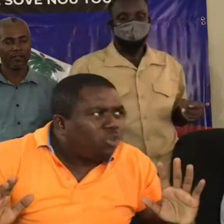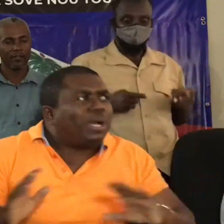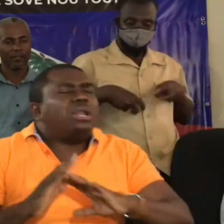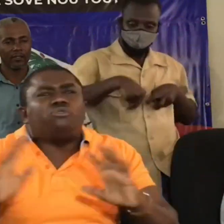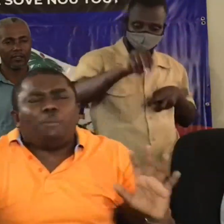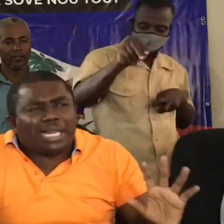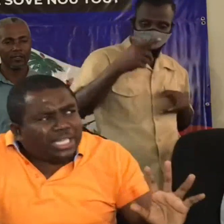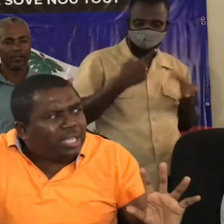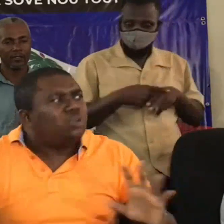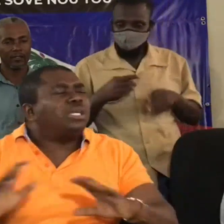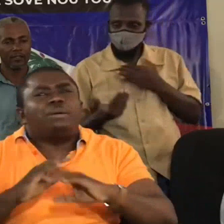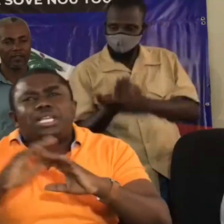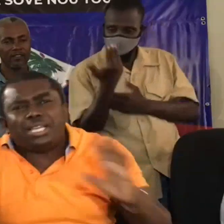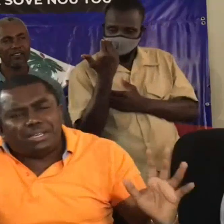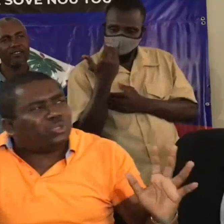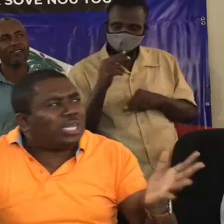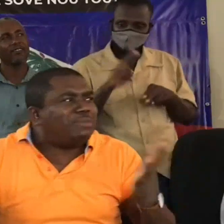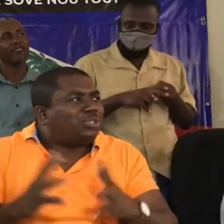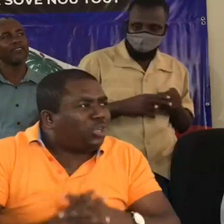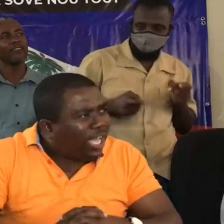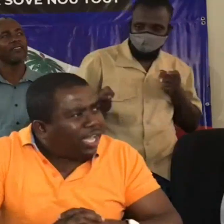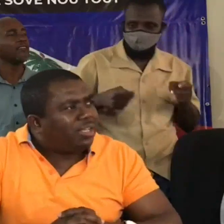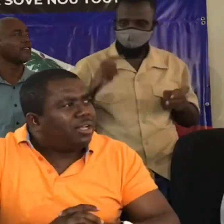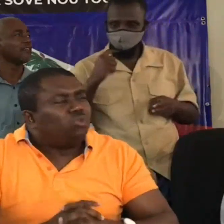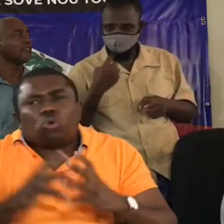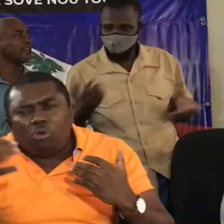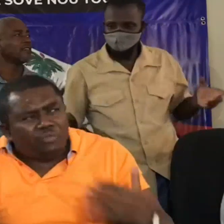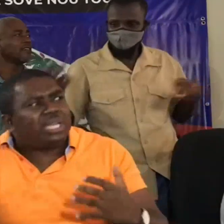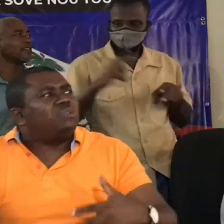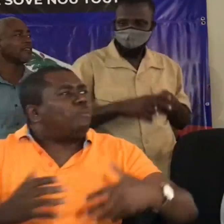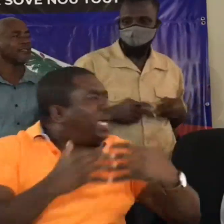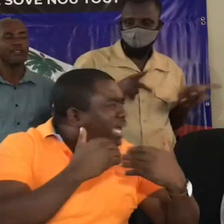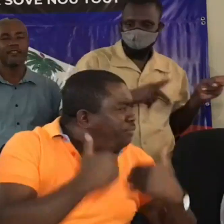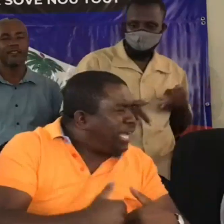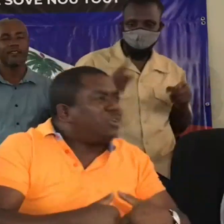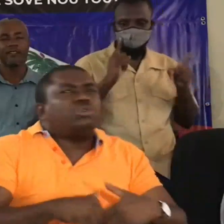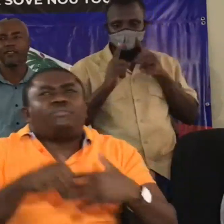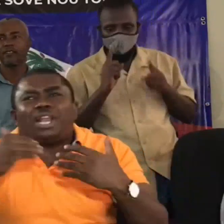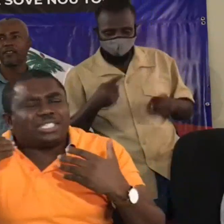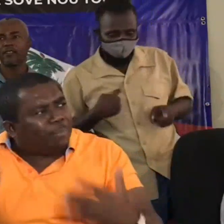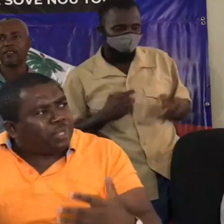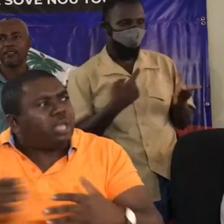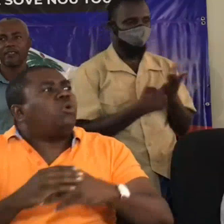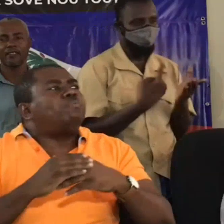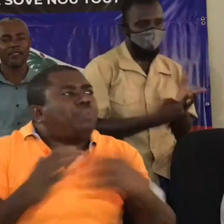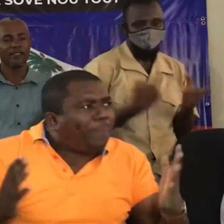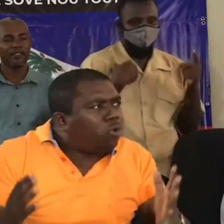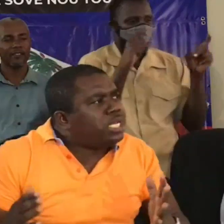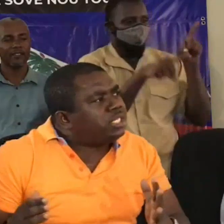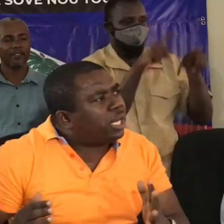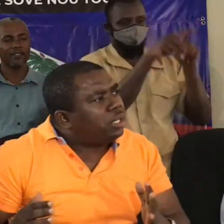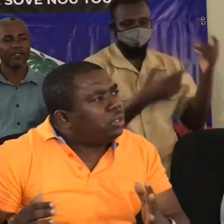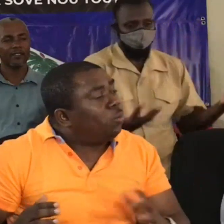l'oublier. Nous ne pouvons pas aller au matin, nous ne pouvons pas oublier de choisir, monsieur. Nous convaincre, nous parler avec elle, nous dire qu'il faut l'accepter. On ne peut